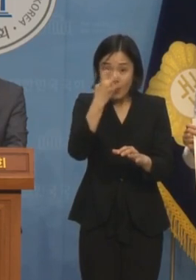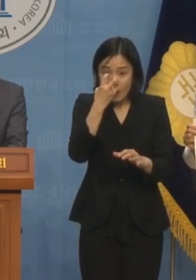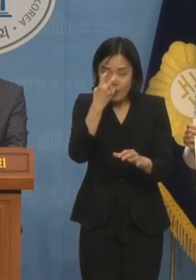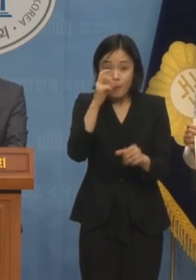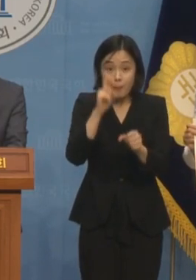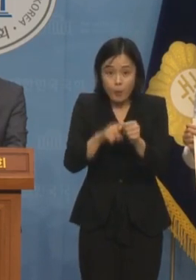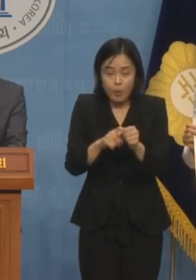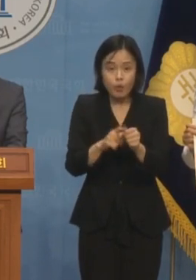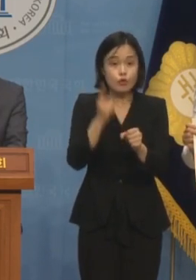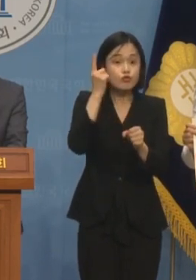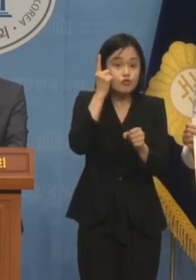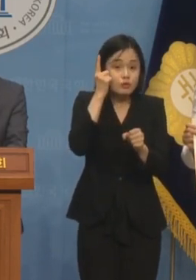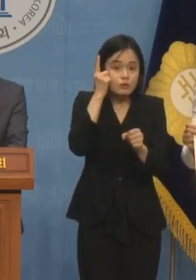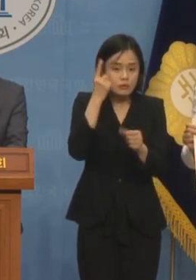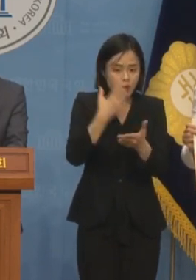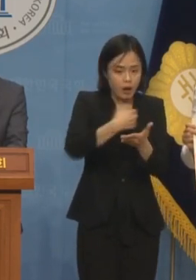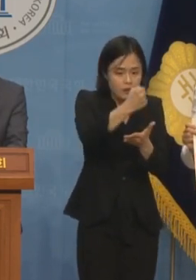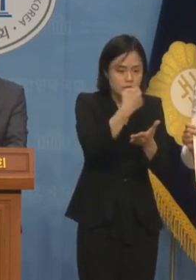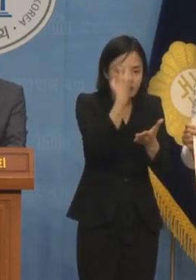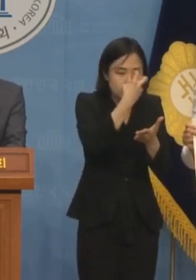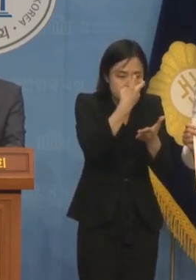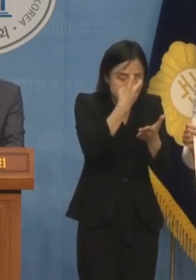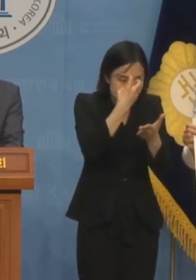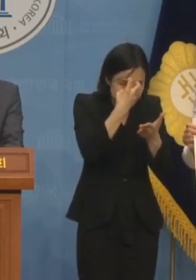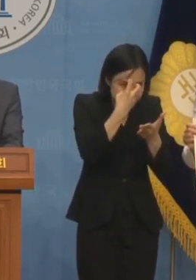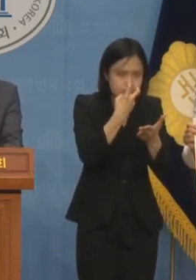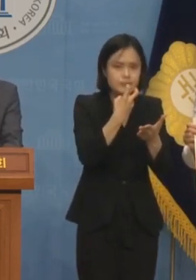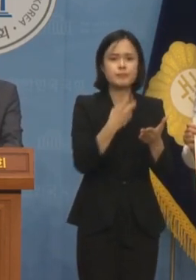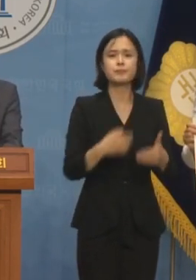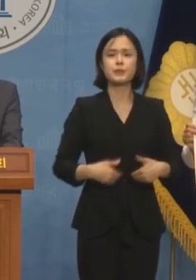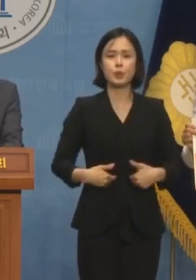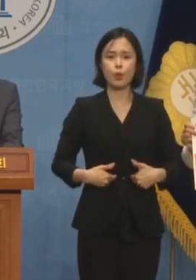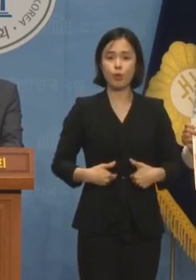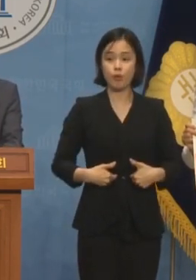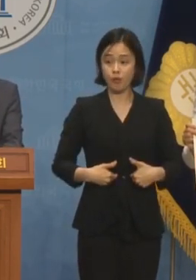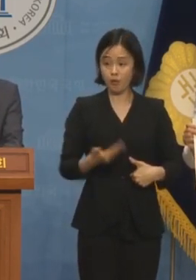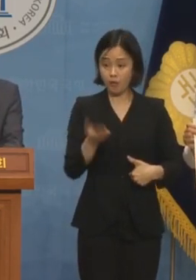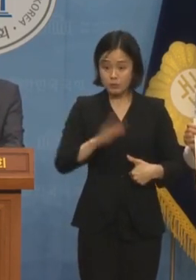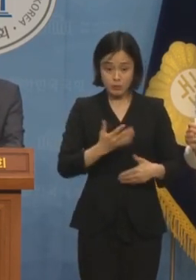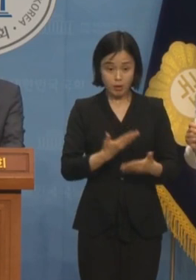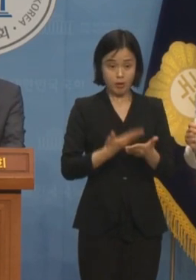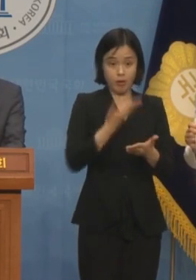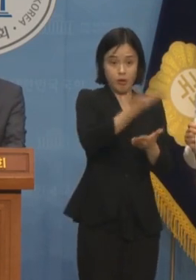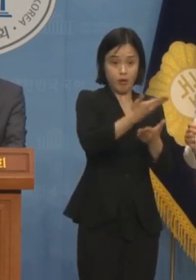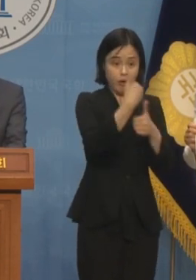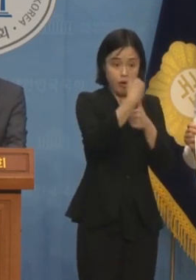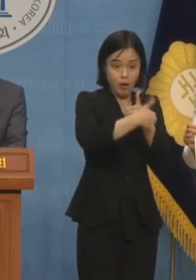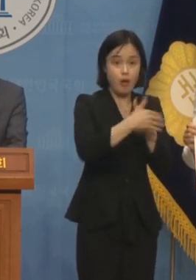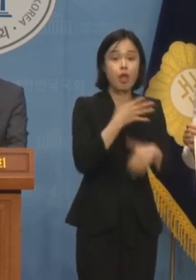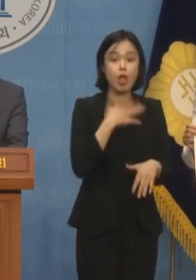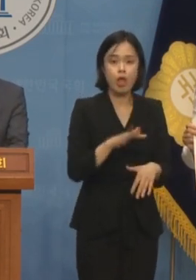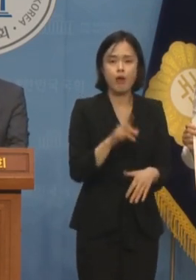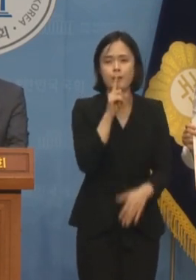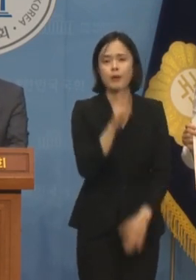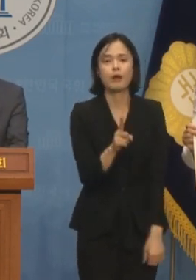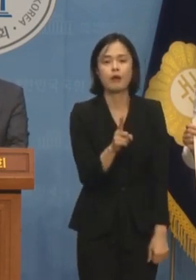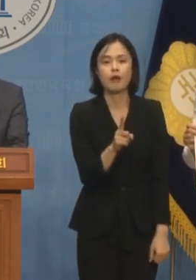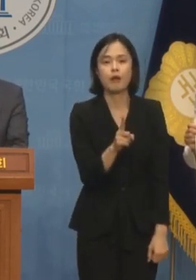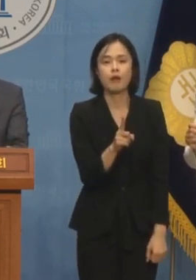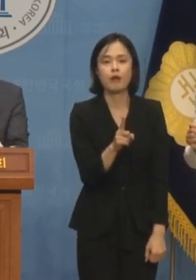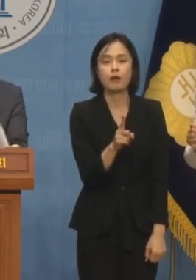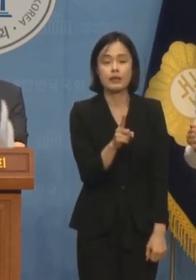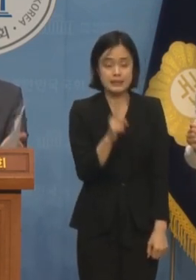중요합니다. 무엇보다 가장 중요한 것은 바로 그 사람 윤석열의 핸드폰에 그날의 총체적 진실이